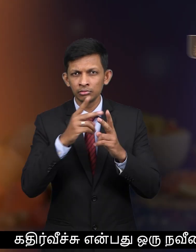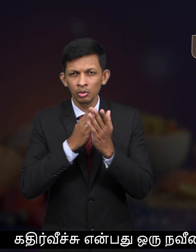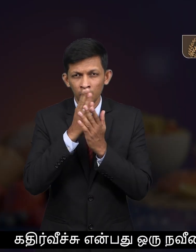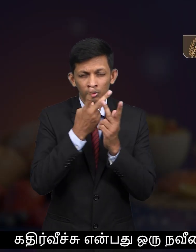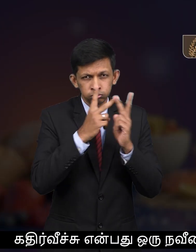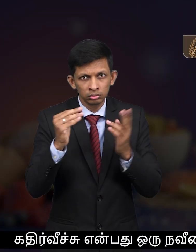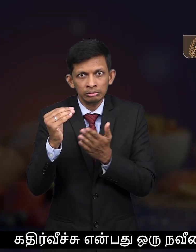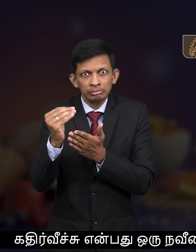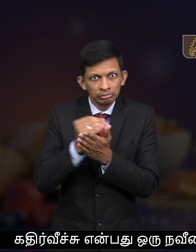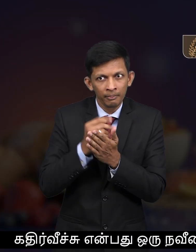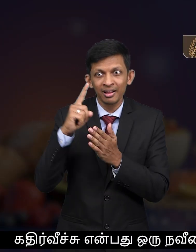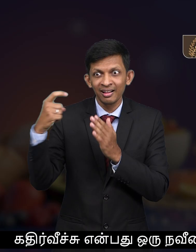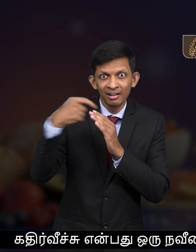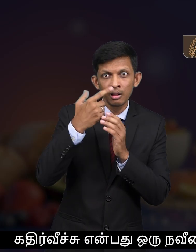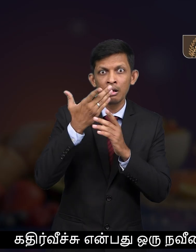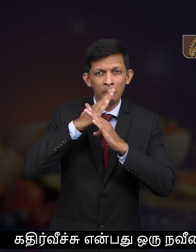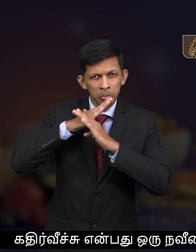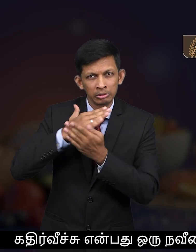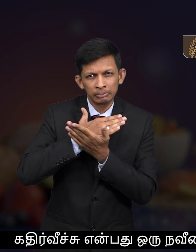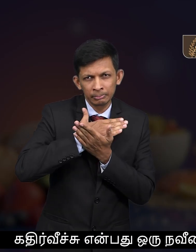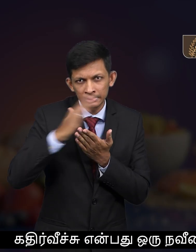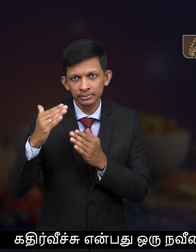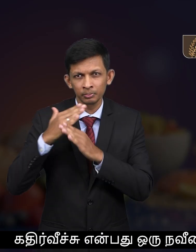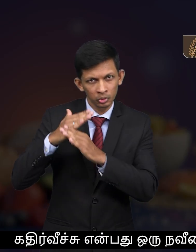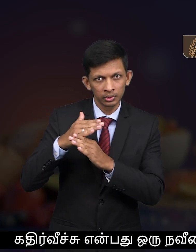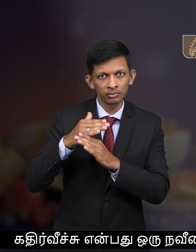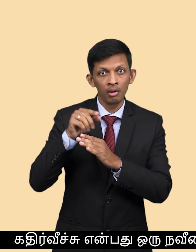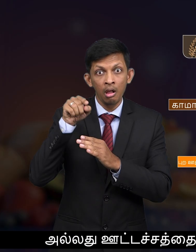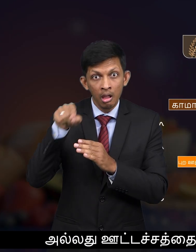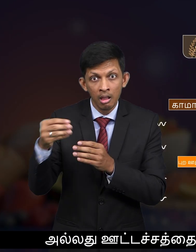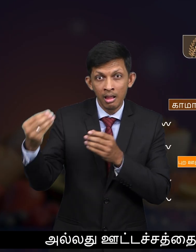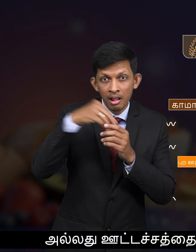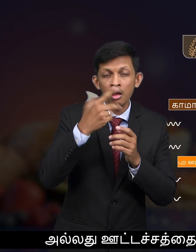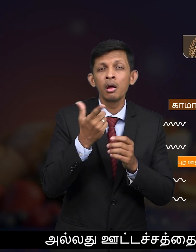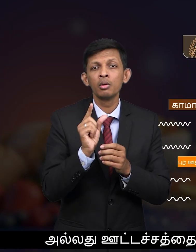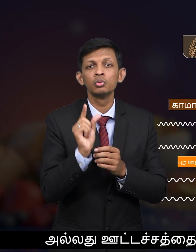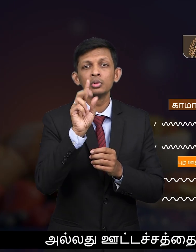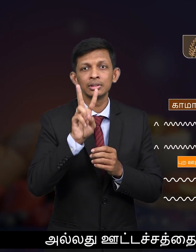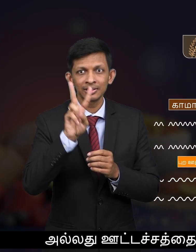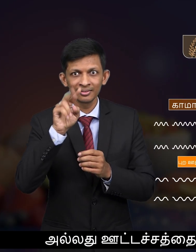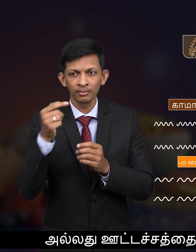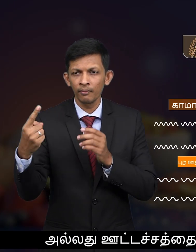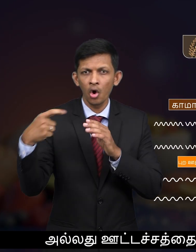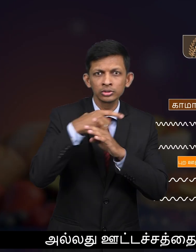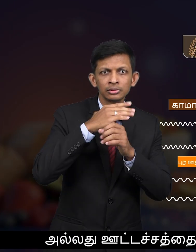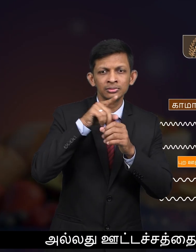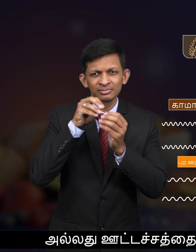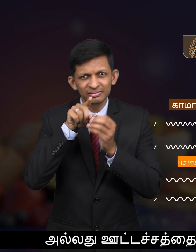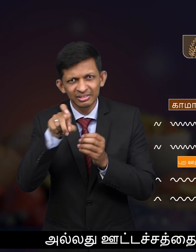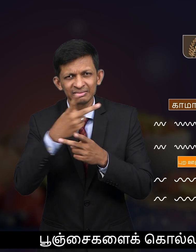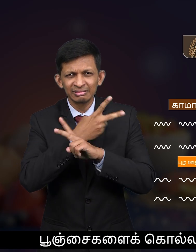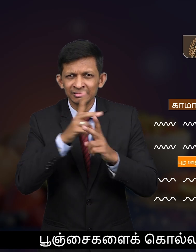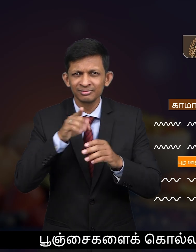கதிர்வீச்சு என்பது ஒரு நவீன முறையாகும். இதில் உணவின் சுவை அல்லது ஊட்டச்சத்தை பாதிக்காமல்